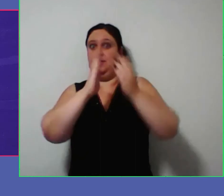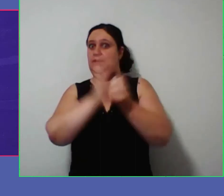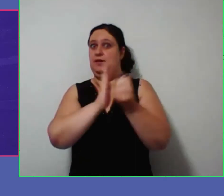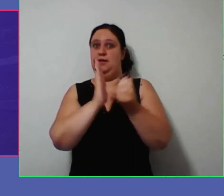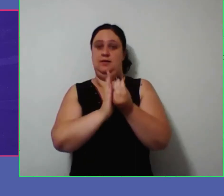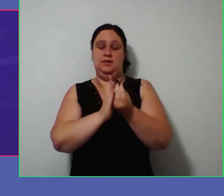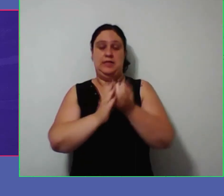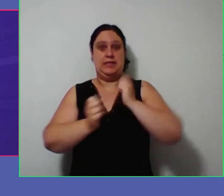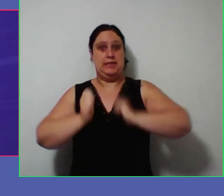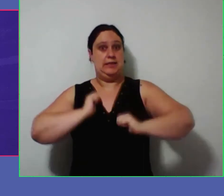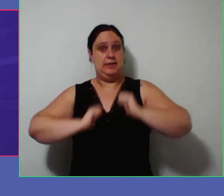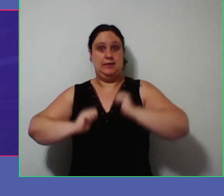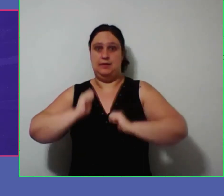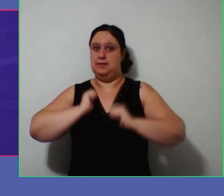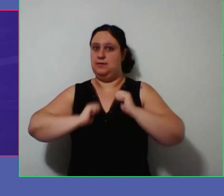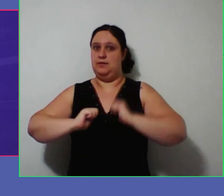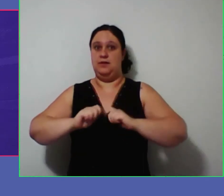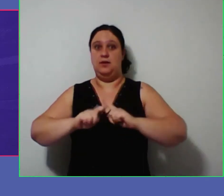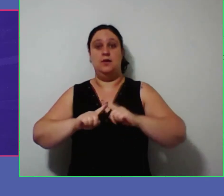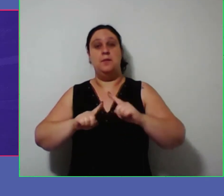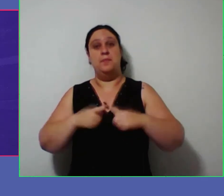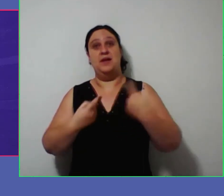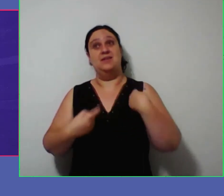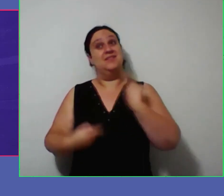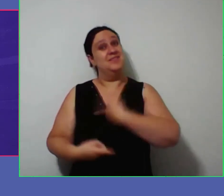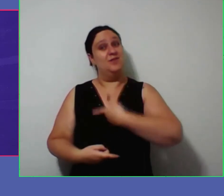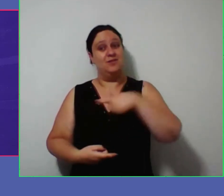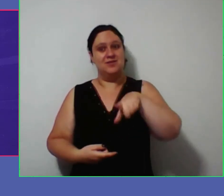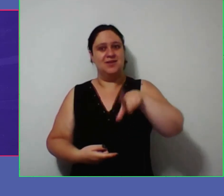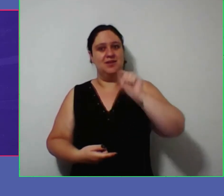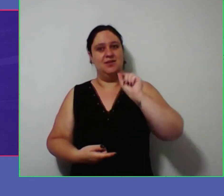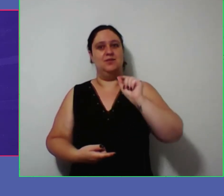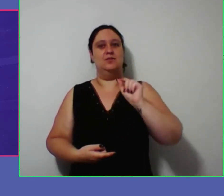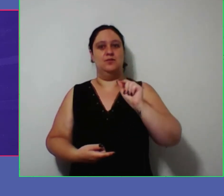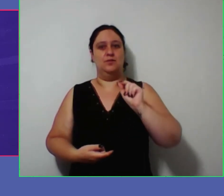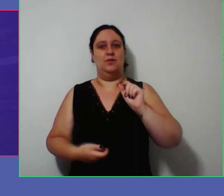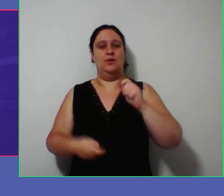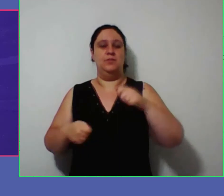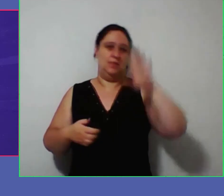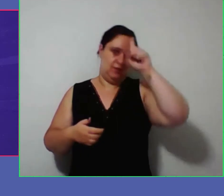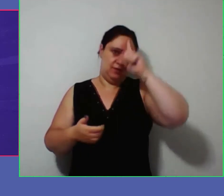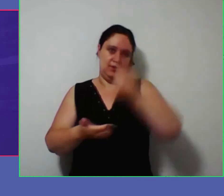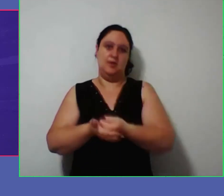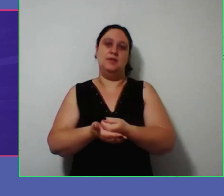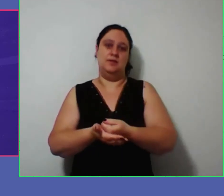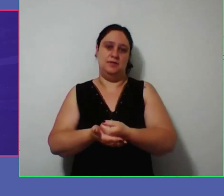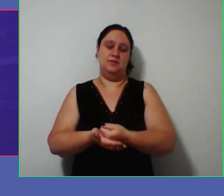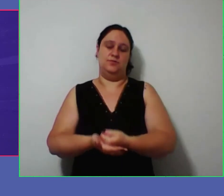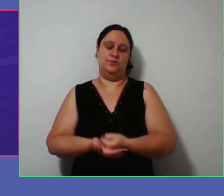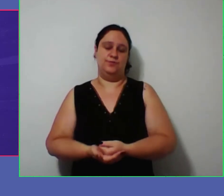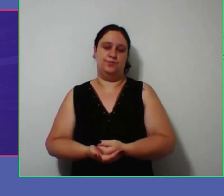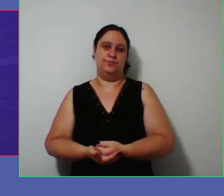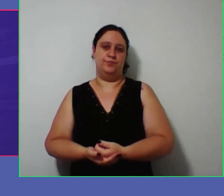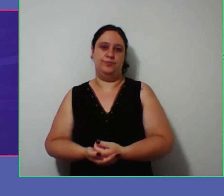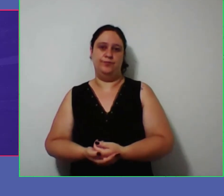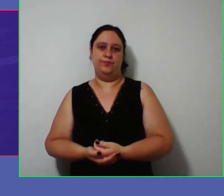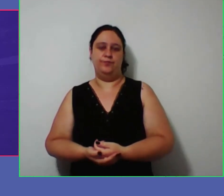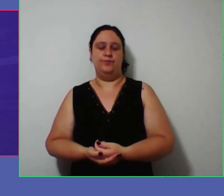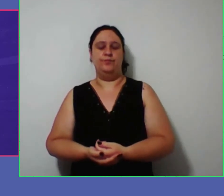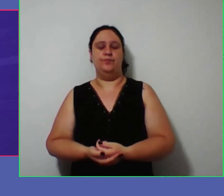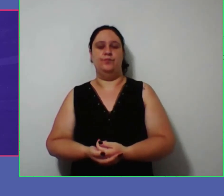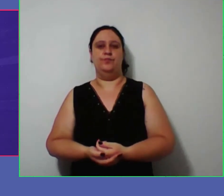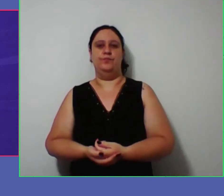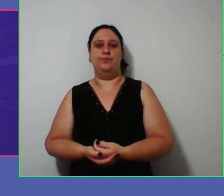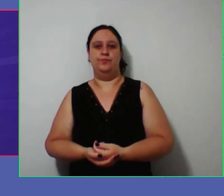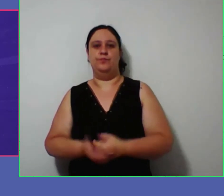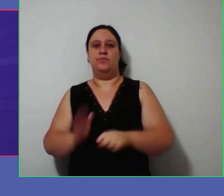decidimos, depende de nós, né? Nós é que temos que tomar uma decisão. Efésios 2, versículo 13